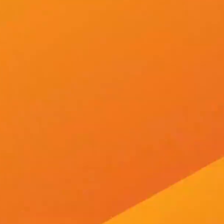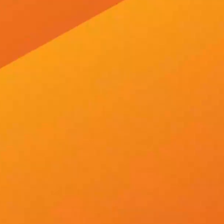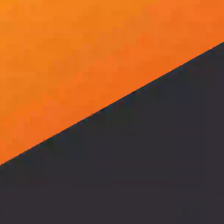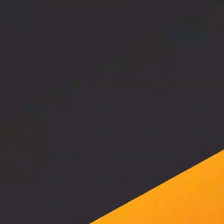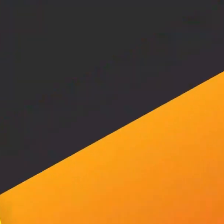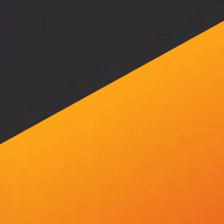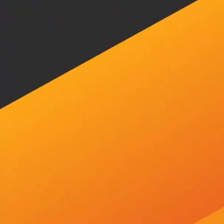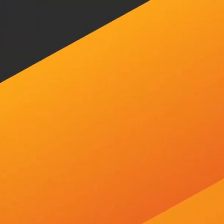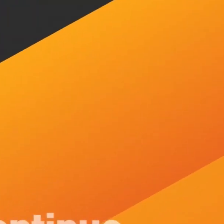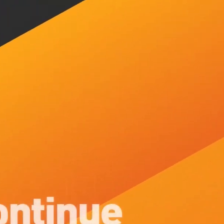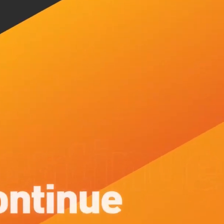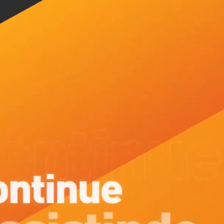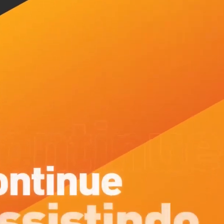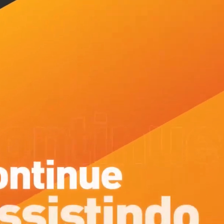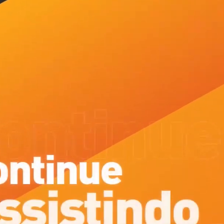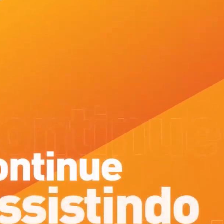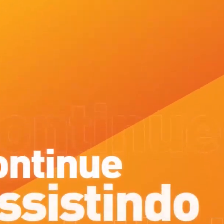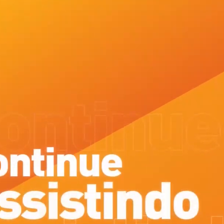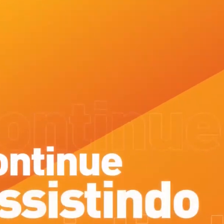galera.